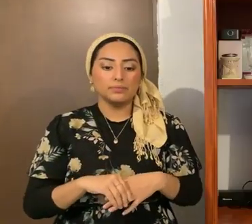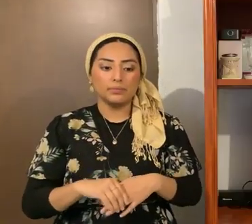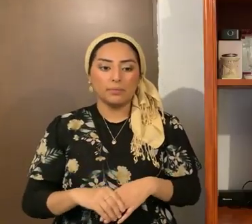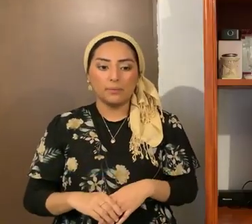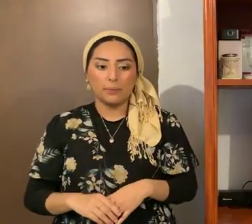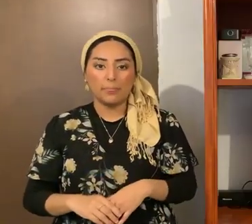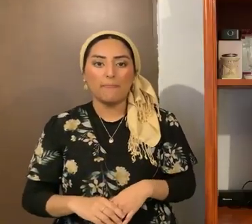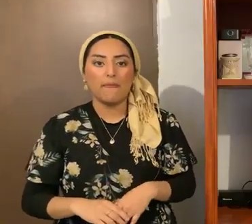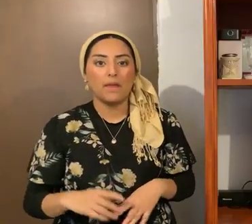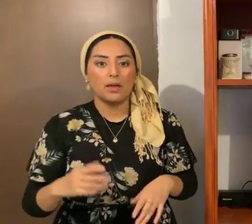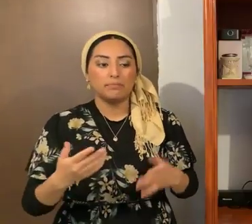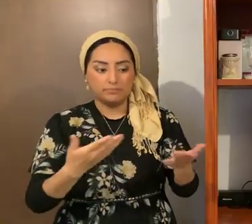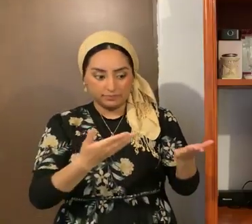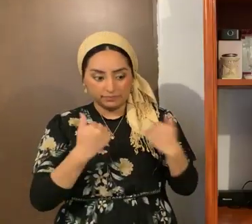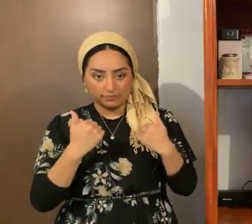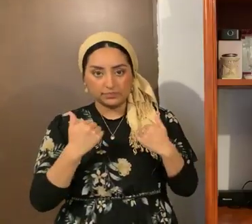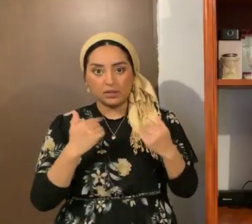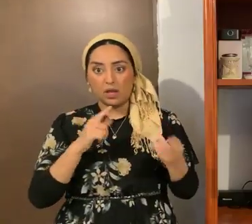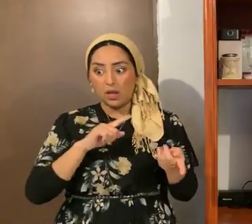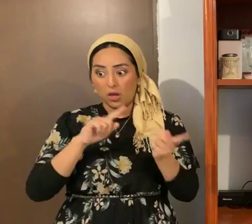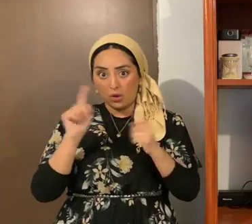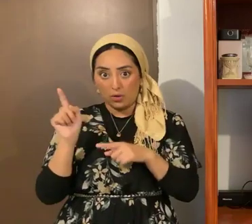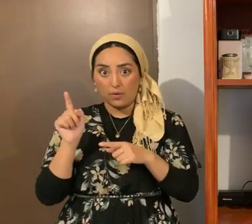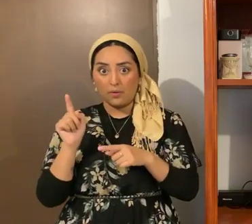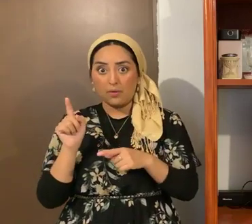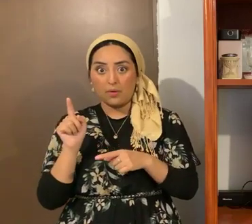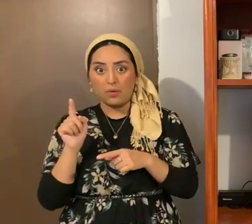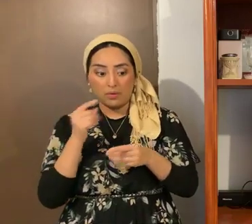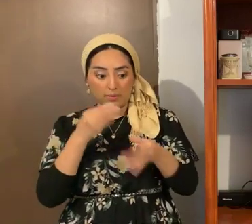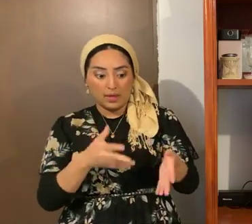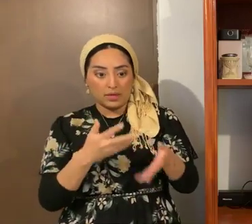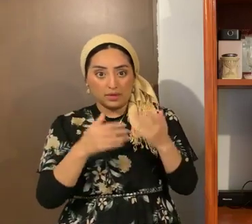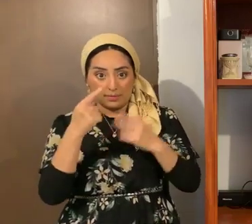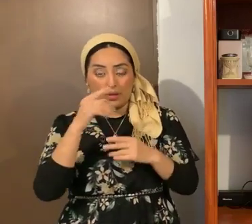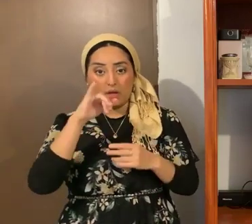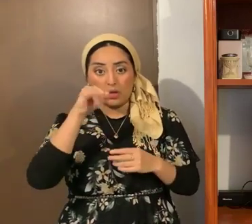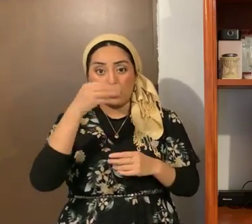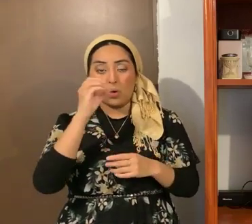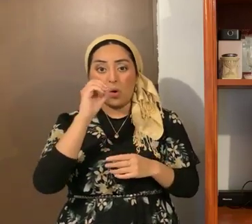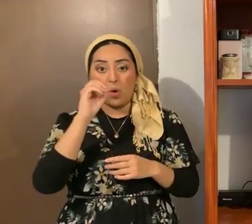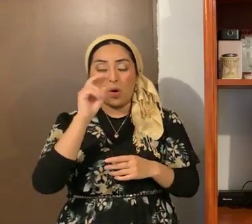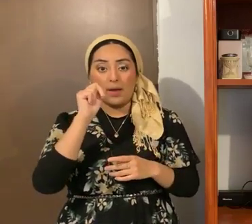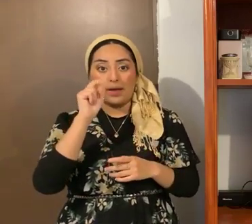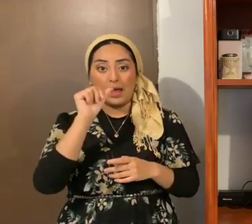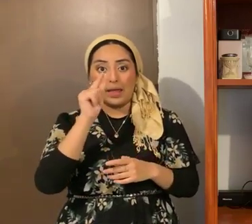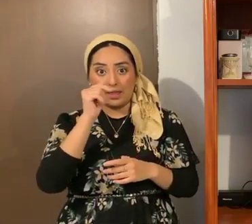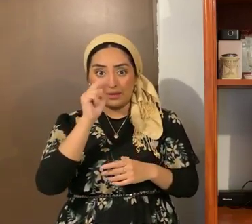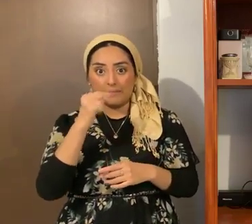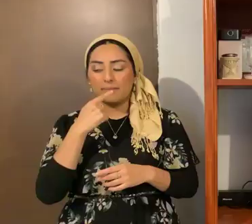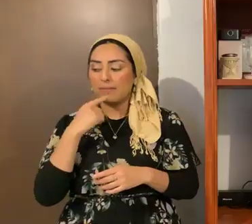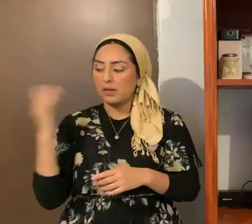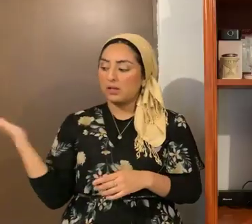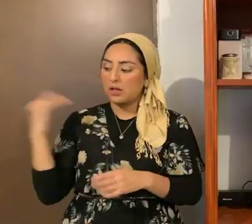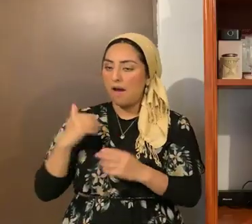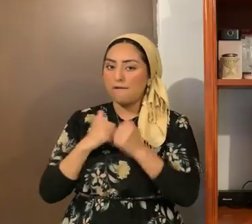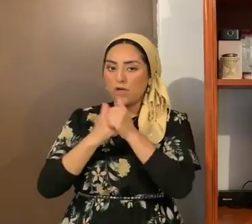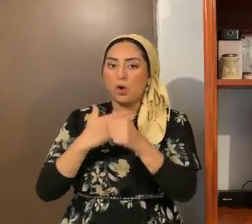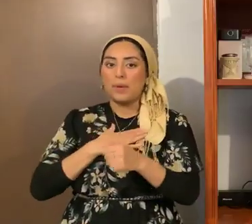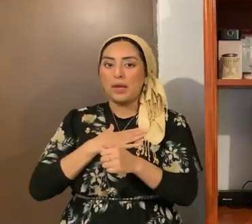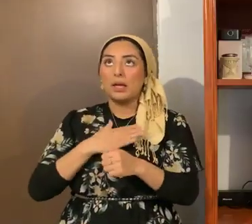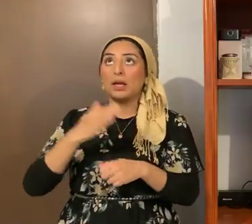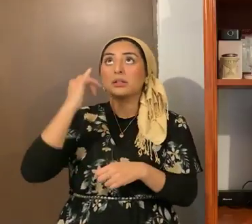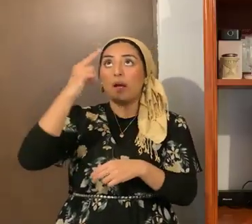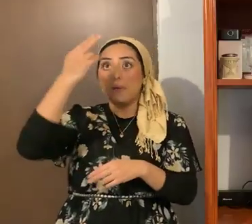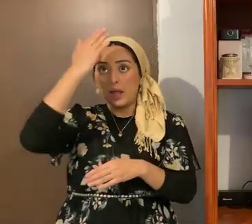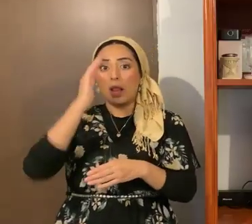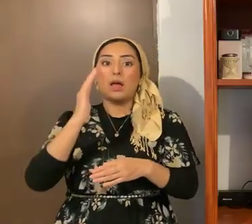dijeron: subid a nosotros y os haremos saber una cosa. Entonces Jonatán dijo a su paje de armas: sube tras mí, porque